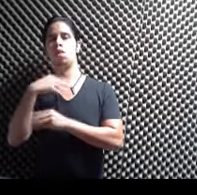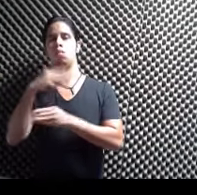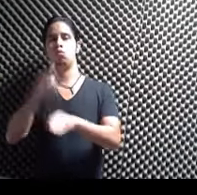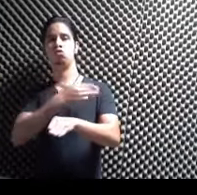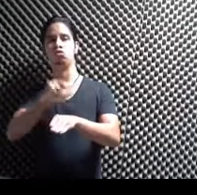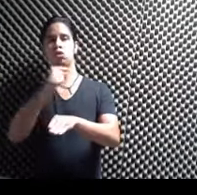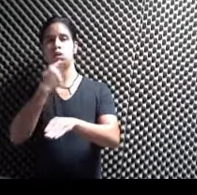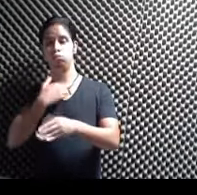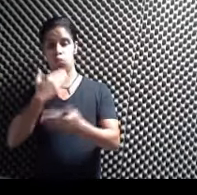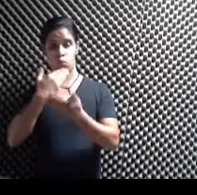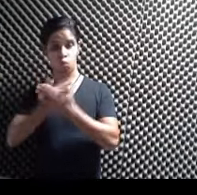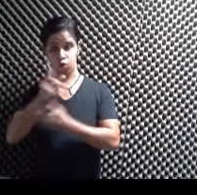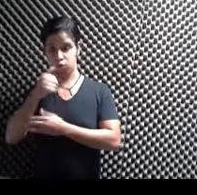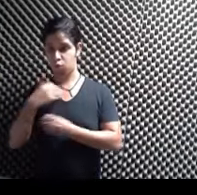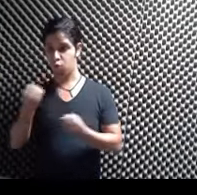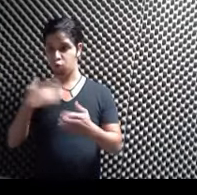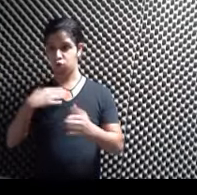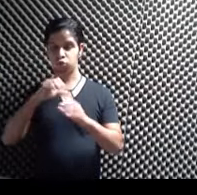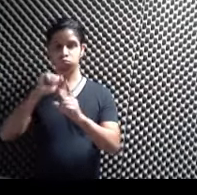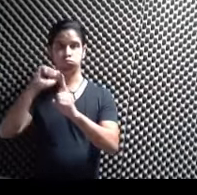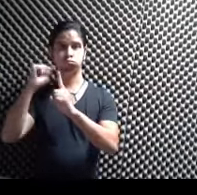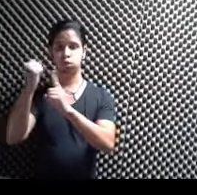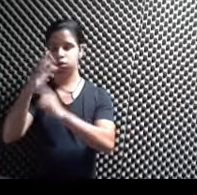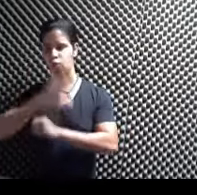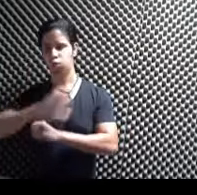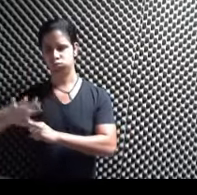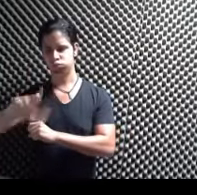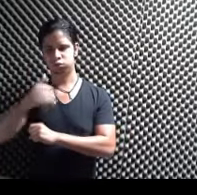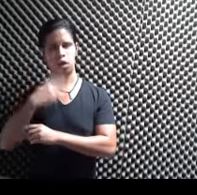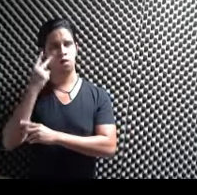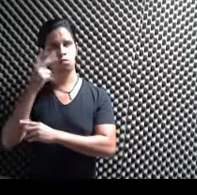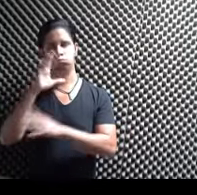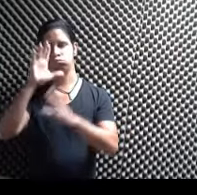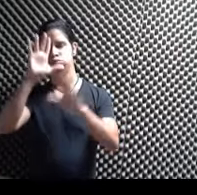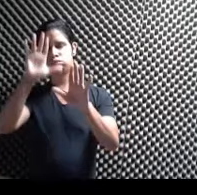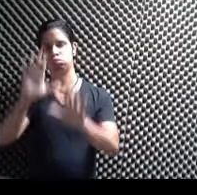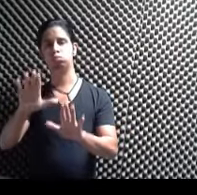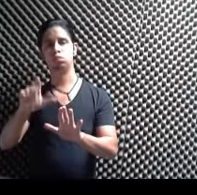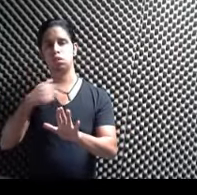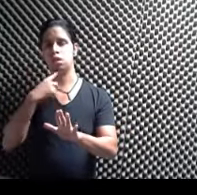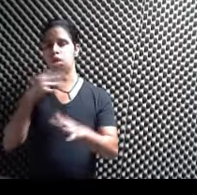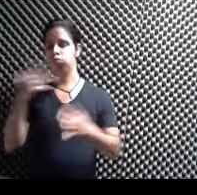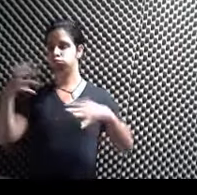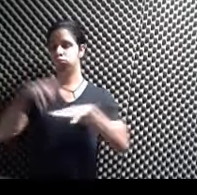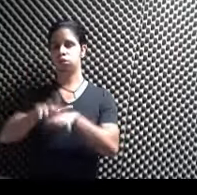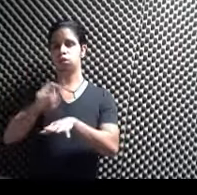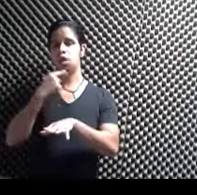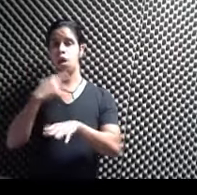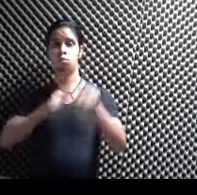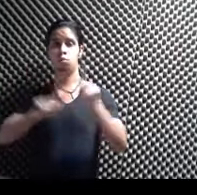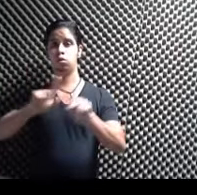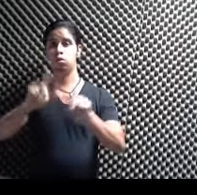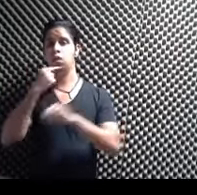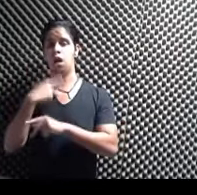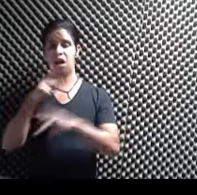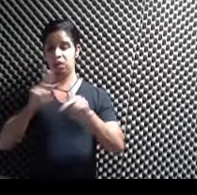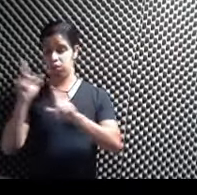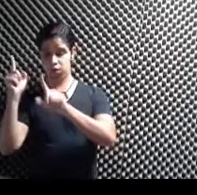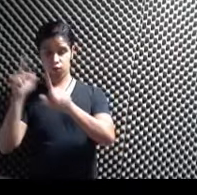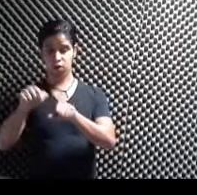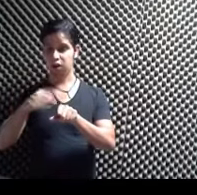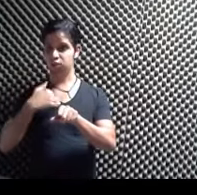sea, había mucho ambiente. Sí. El Conservatorio fue toda excelente. La avenida. Sí, se fue bien chévere. Fue tremendo. O sea, que la integración de público, la gente que fue, los mismos